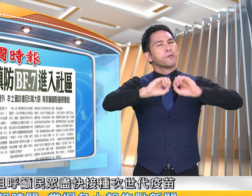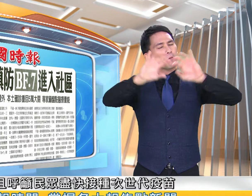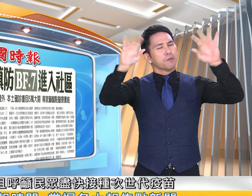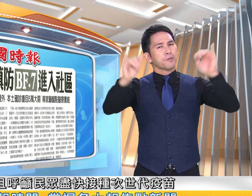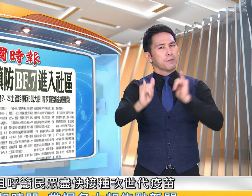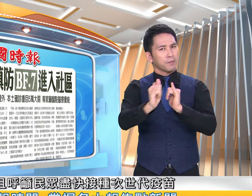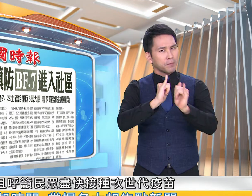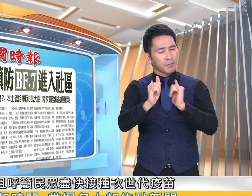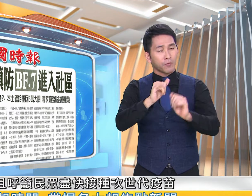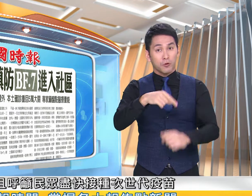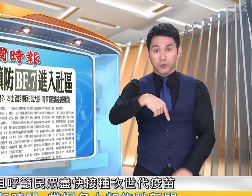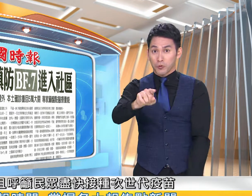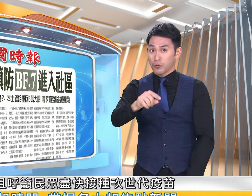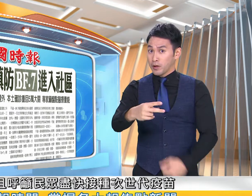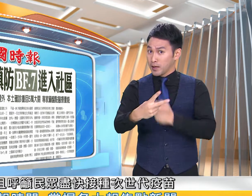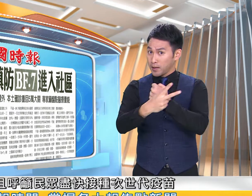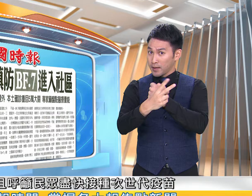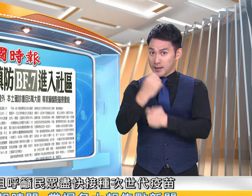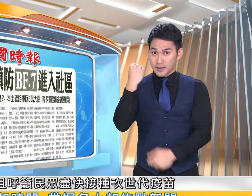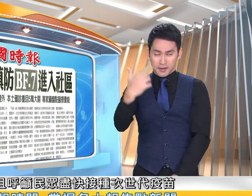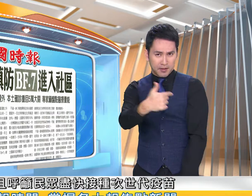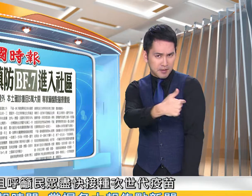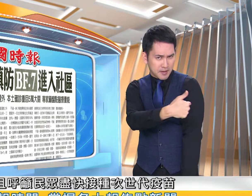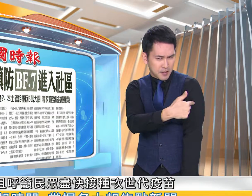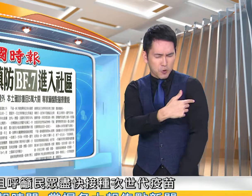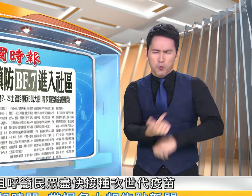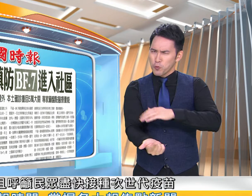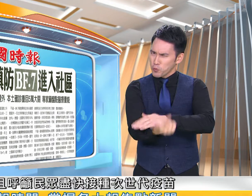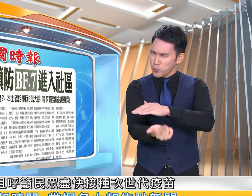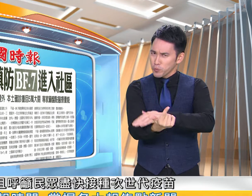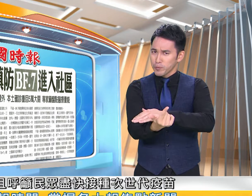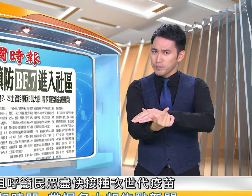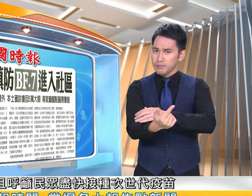众尽快接种次世代疫苗。